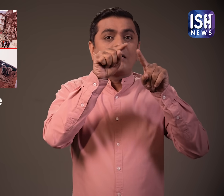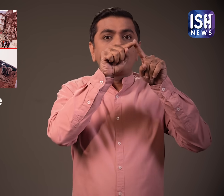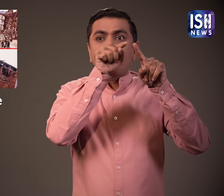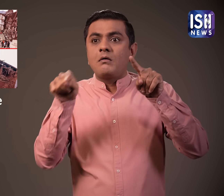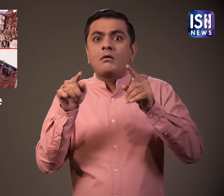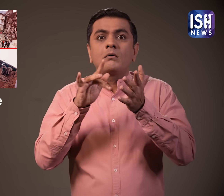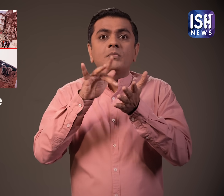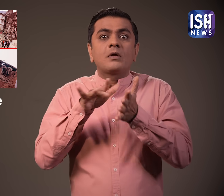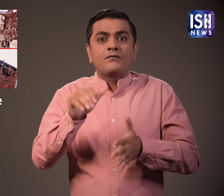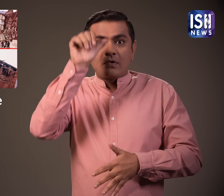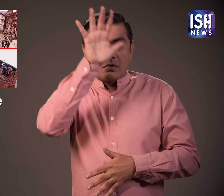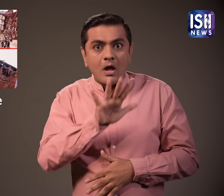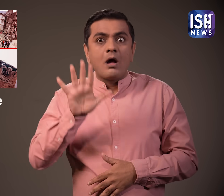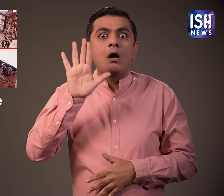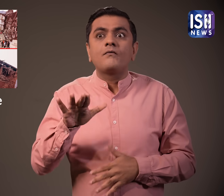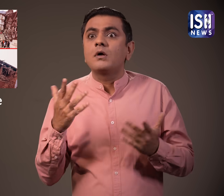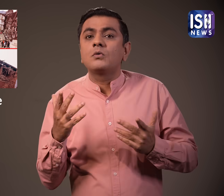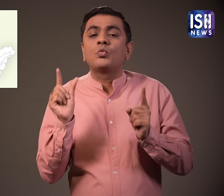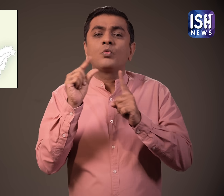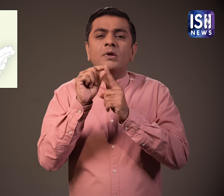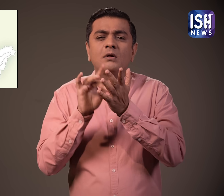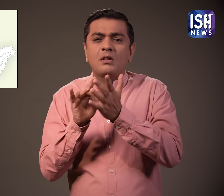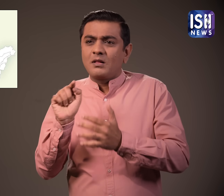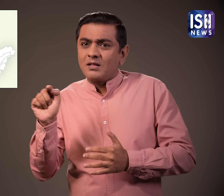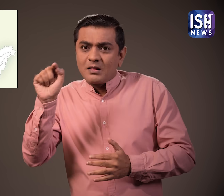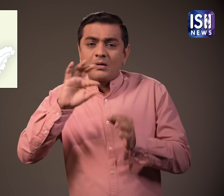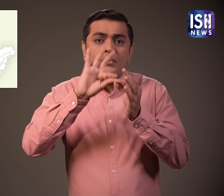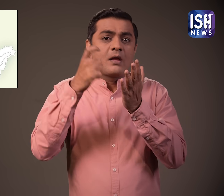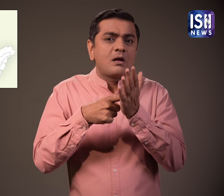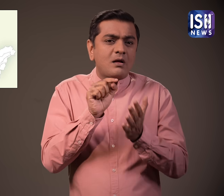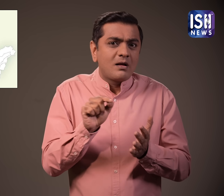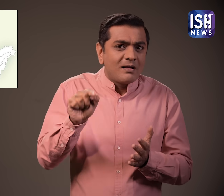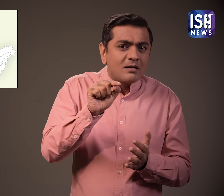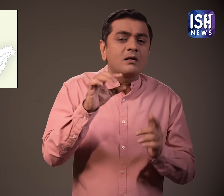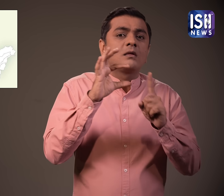भारत के उत्तर प्रदेश, बिहार और दिल्ली की कुछ हिस्सों में तेज जटके मैसूज किये गए